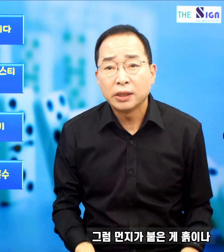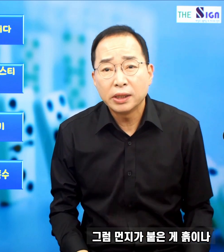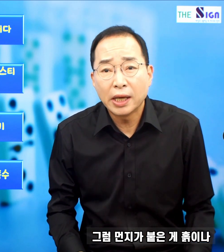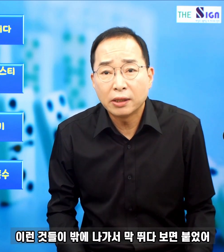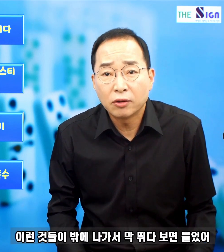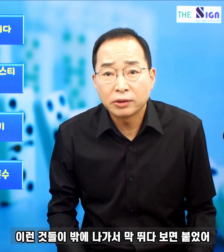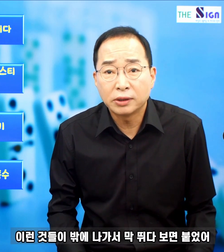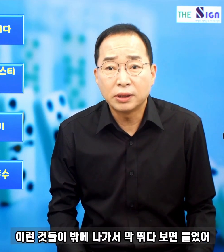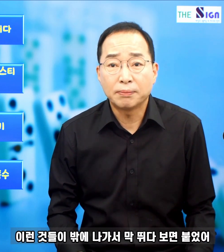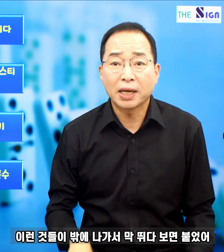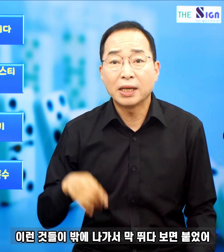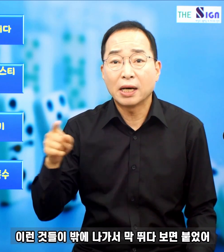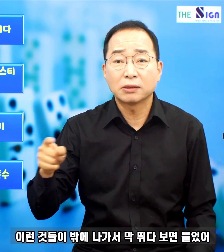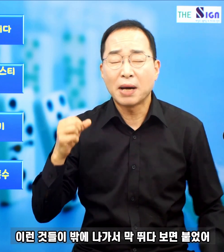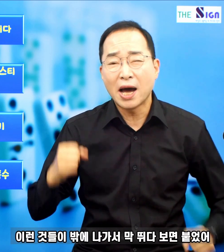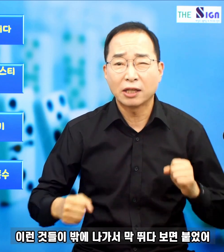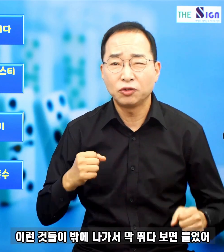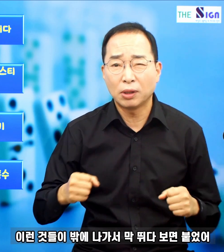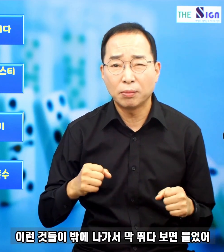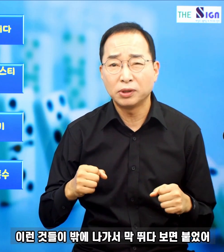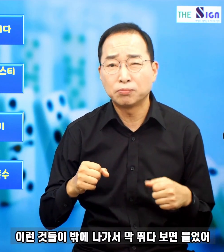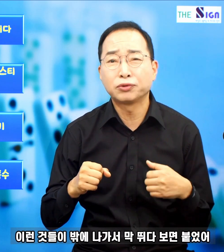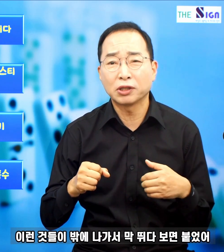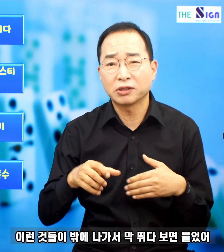흙이나 이런 것들이 밖에 나와서 막 뛰다 보면 이제 붙었어.